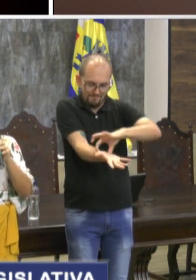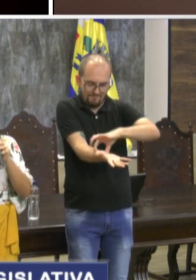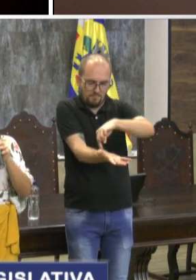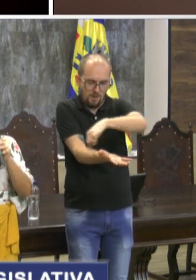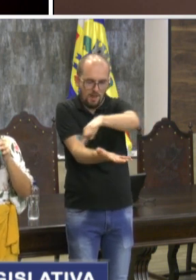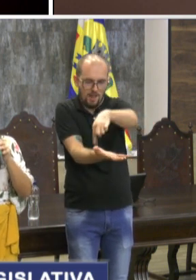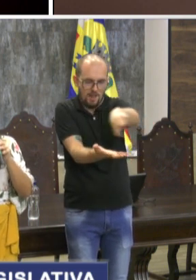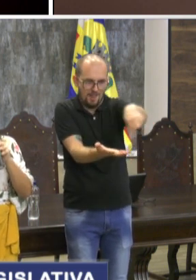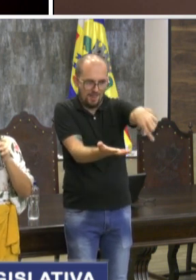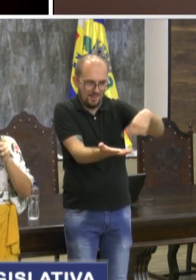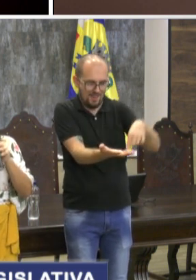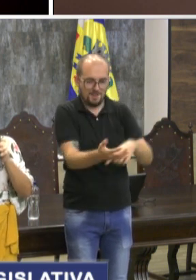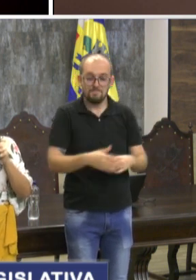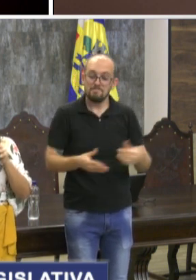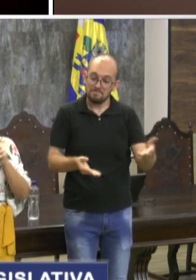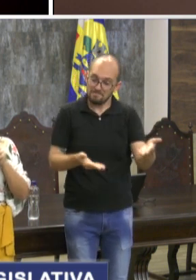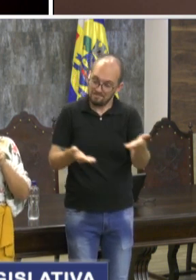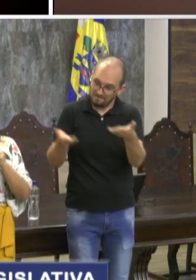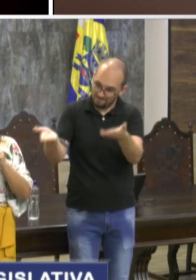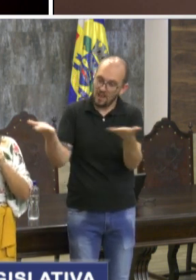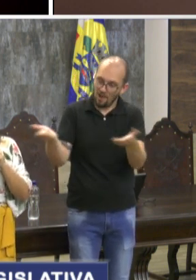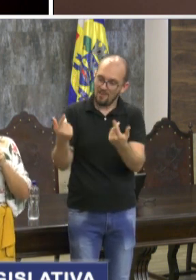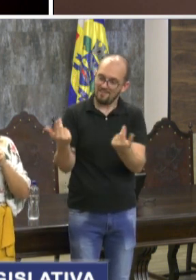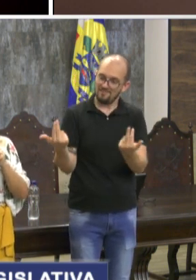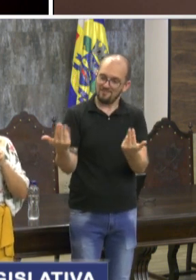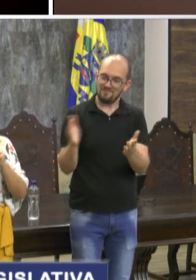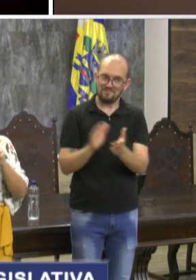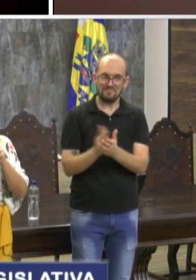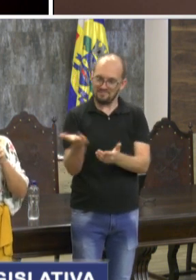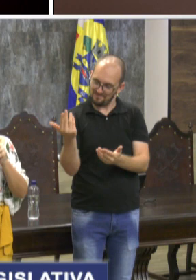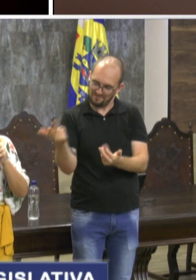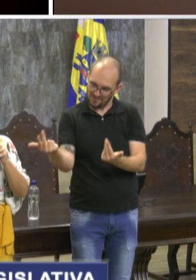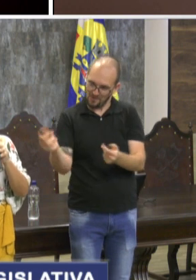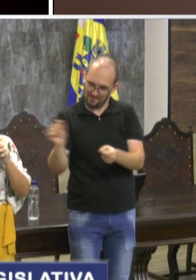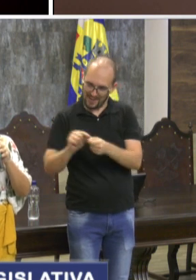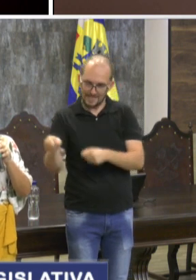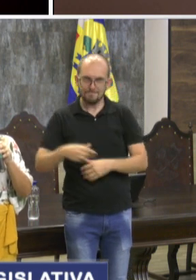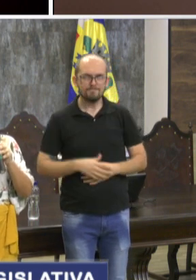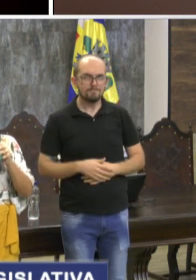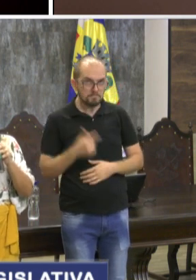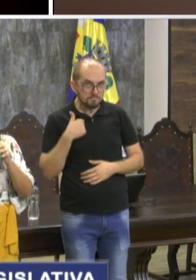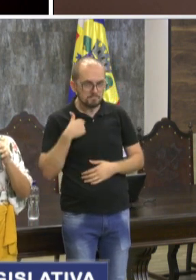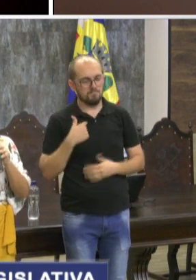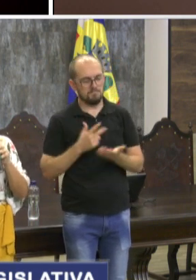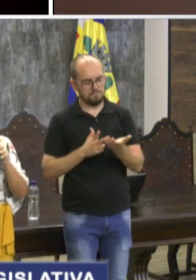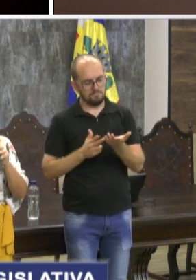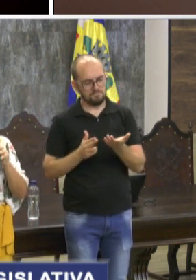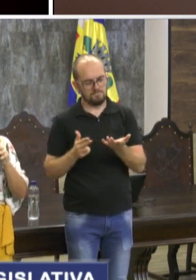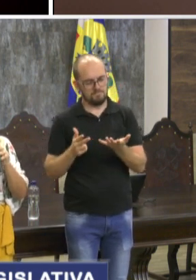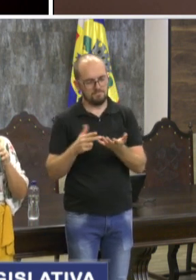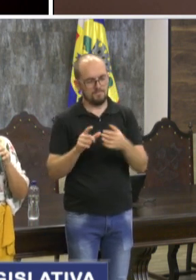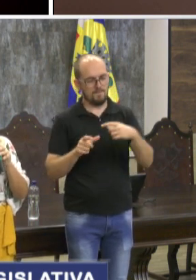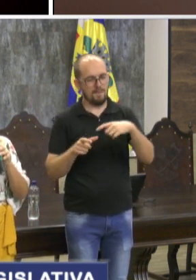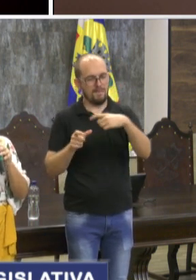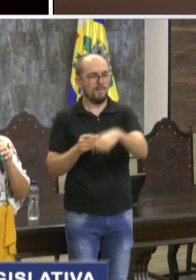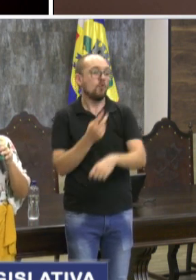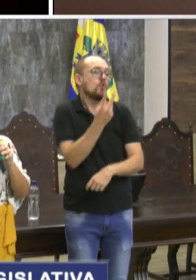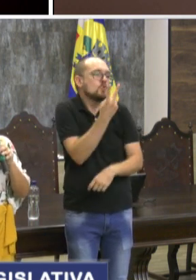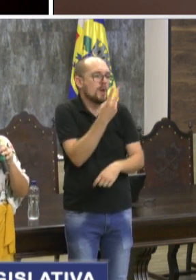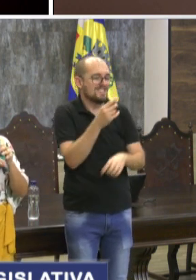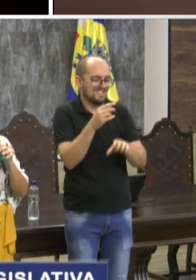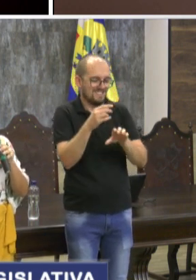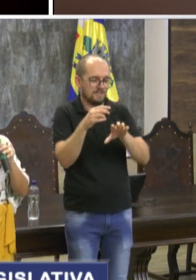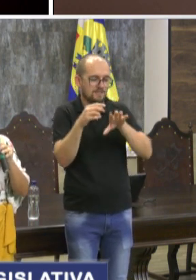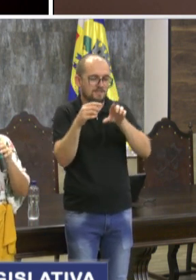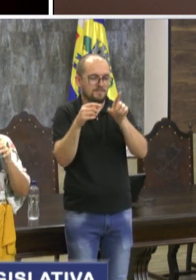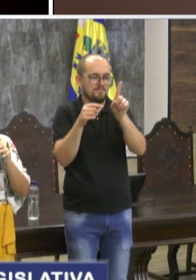de montado, a gente fala, agora você vai cortar, porque nós vamos fazer um quebra-cabeça. Então, assim, fazemos quebra-cabeça de 2 peças,